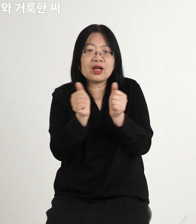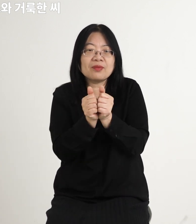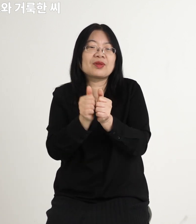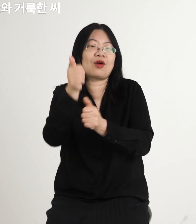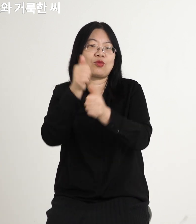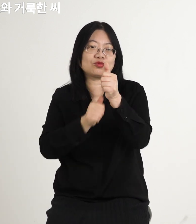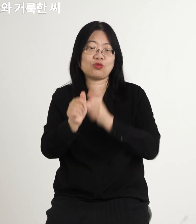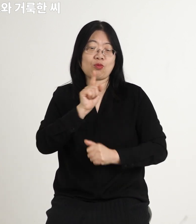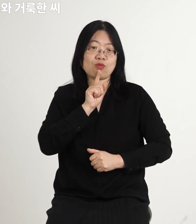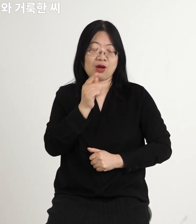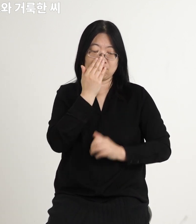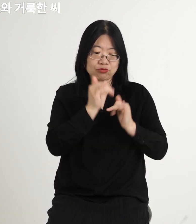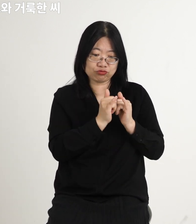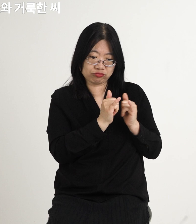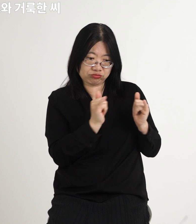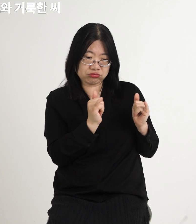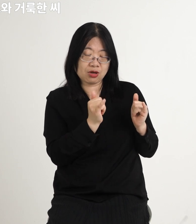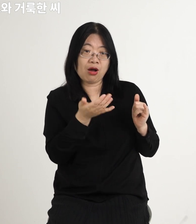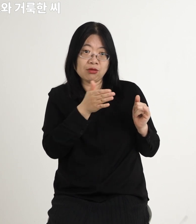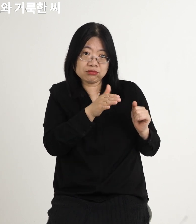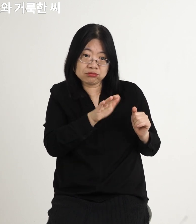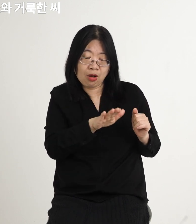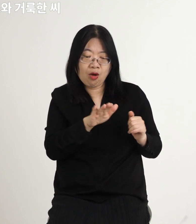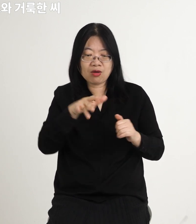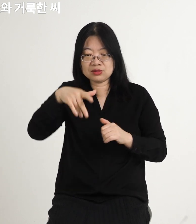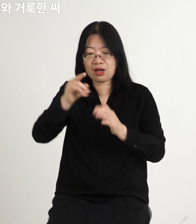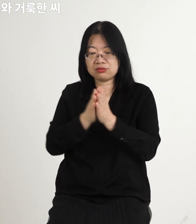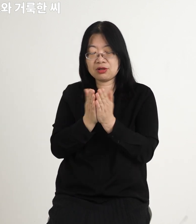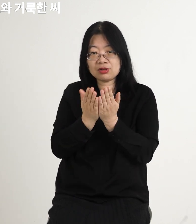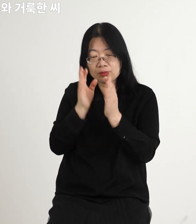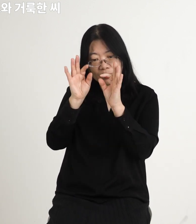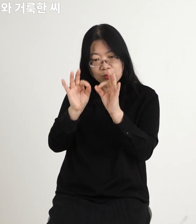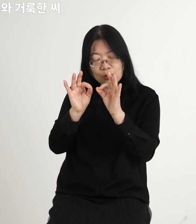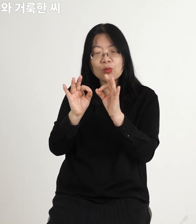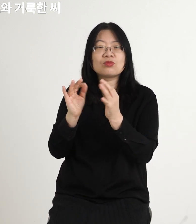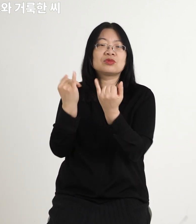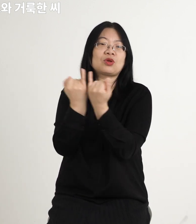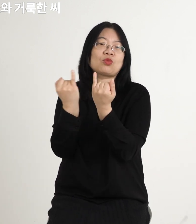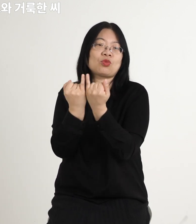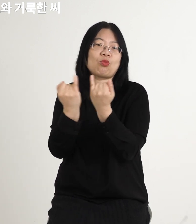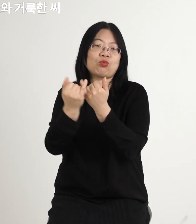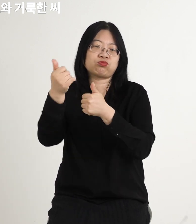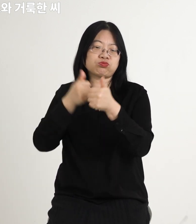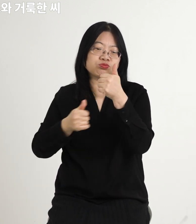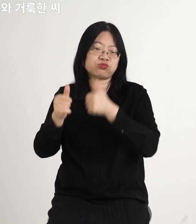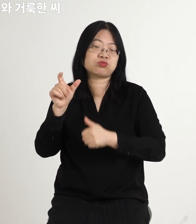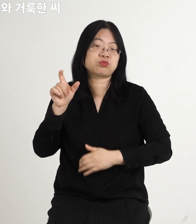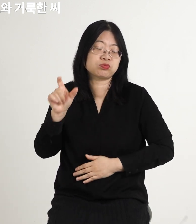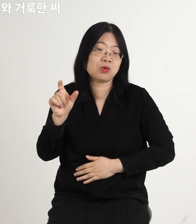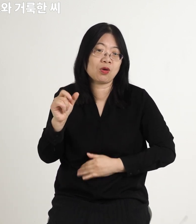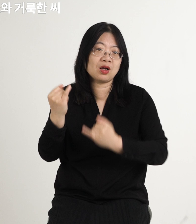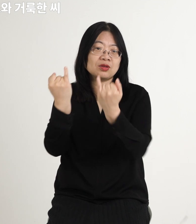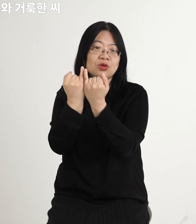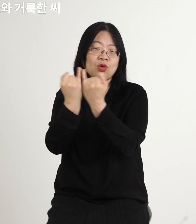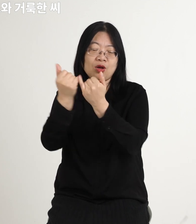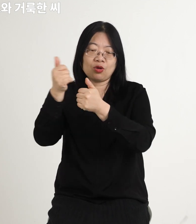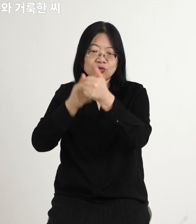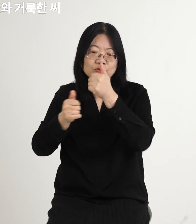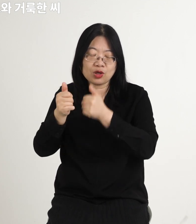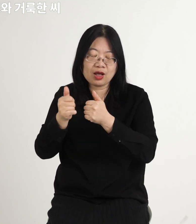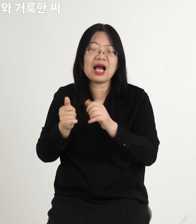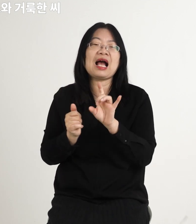후손이라 그러죠, 히브리인들은. 근데 여긴 유독 누구의 후손이요? 여자의 후손이에요. 이 여자의 후손이